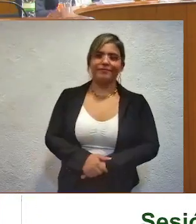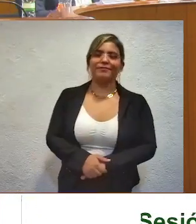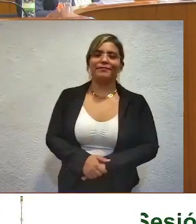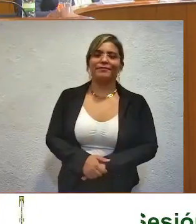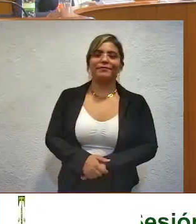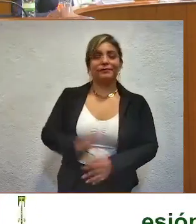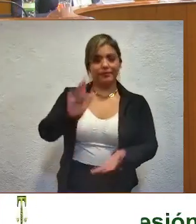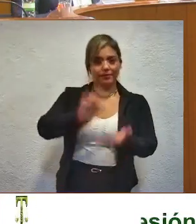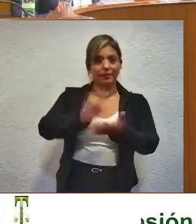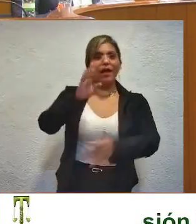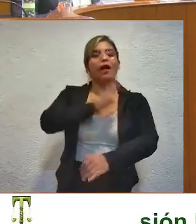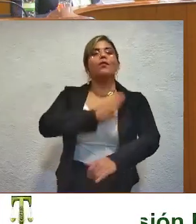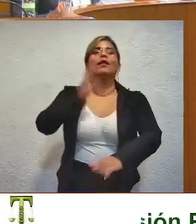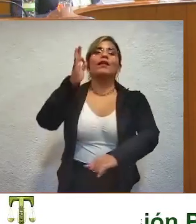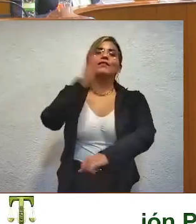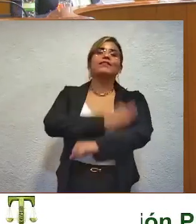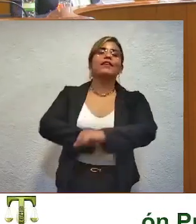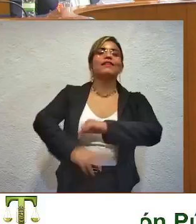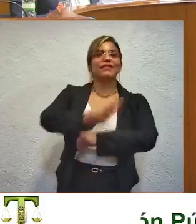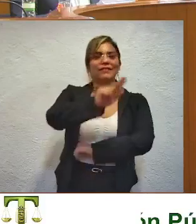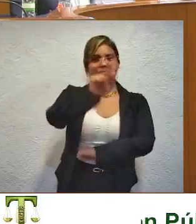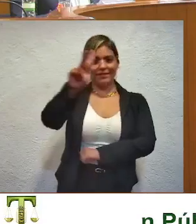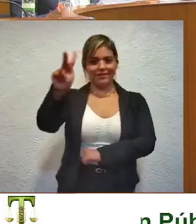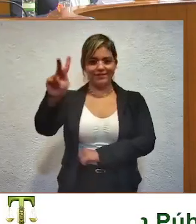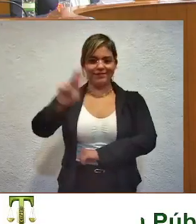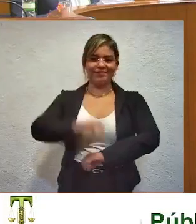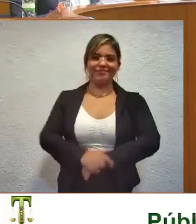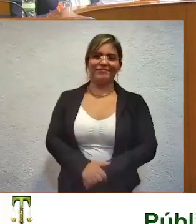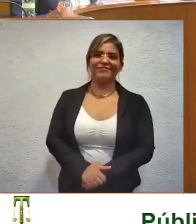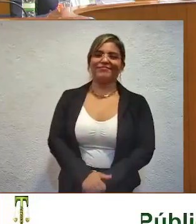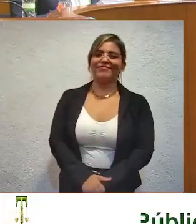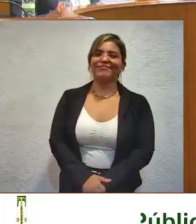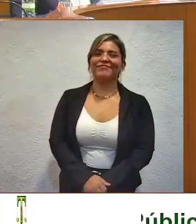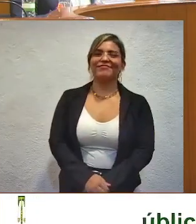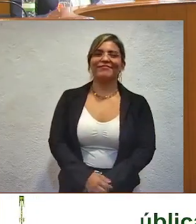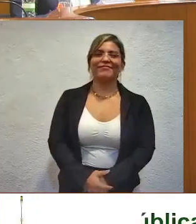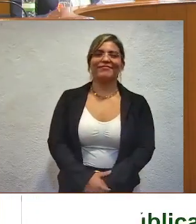Muchas gracias, muy buenas tardes a todas y todos. Buenas tardes.